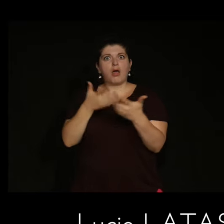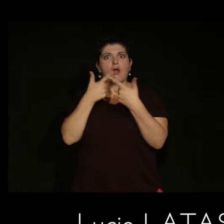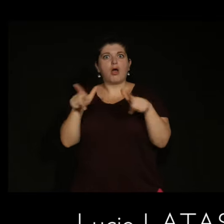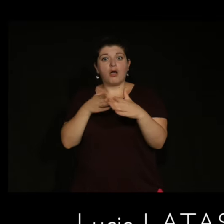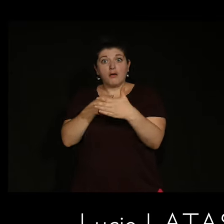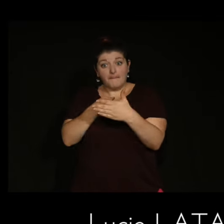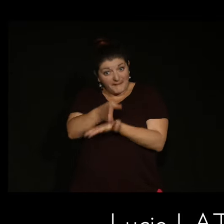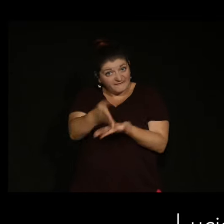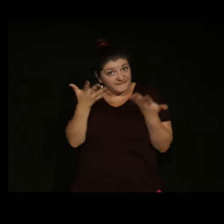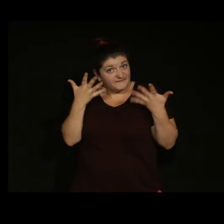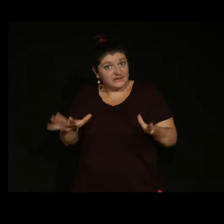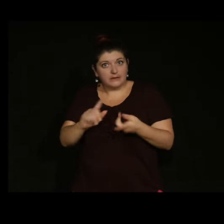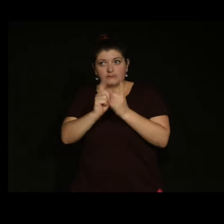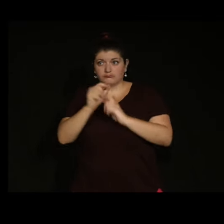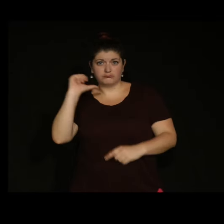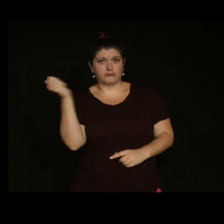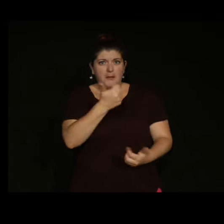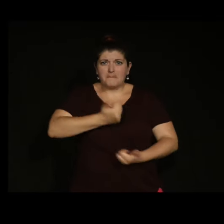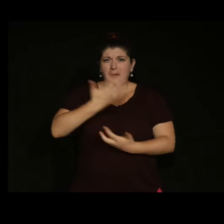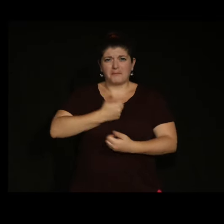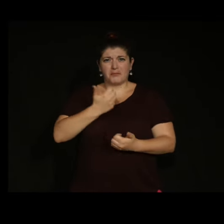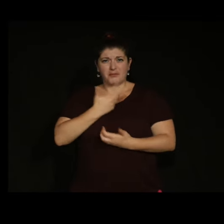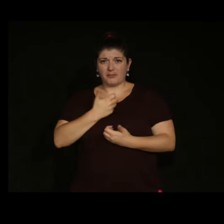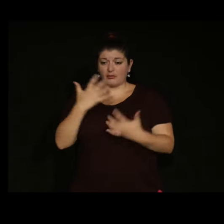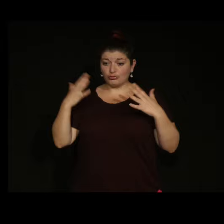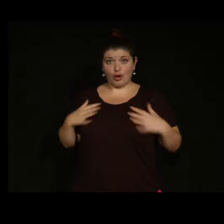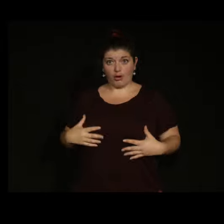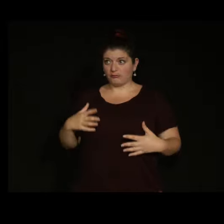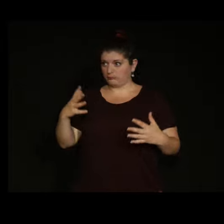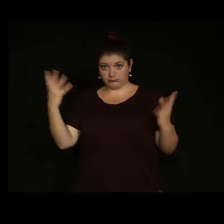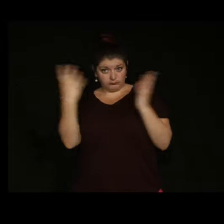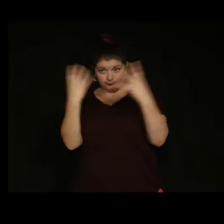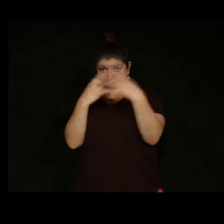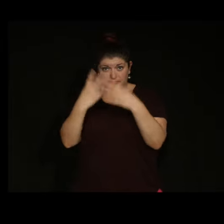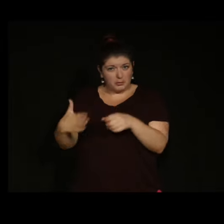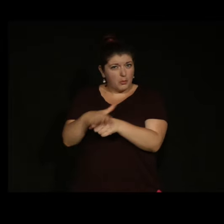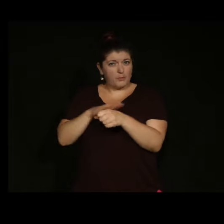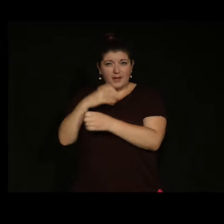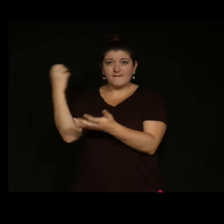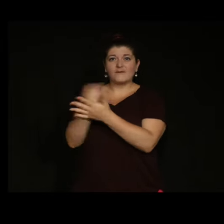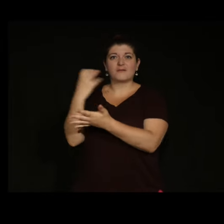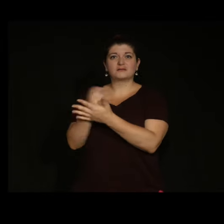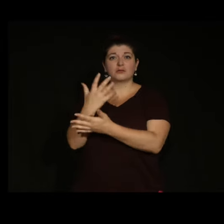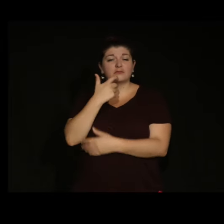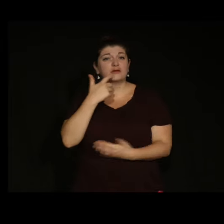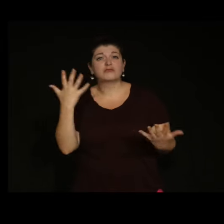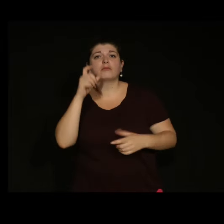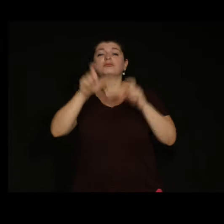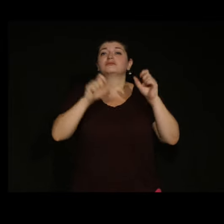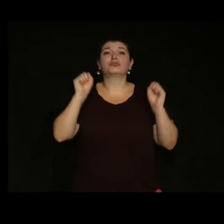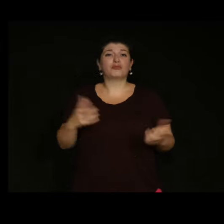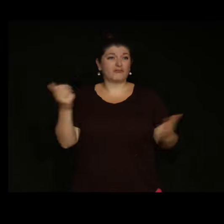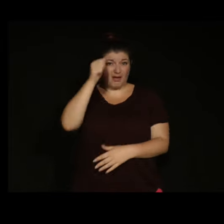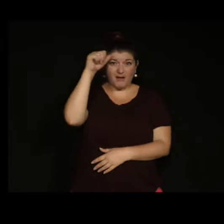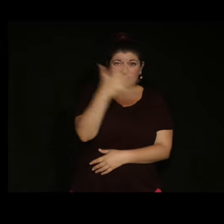n'y a plus de barrières de langue, ce qui a été fait le premier jour, en fait, maintenant, on est dans le jeu. Donc, ce serait des Américains ou des Japonais... Voilà, on est dans le jeu,